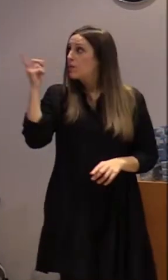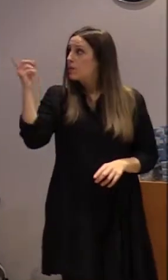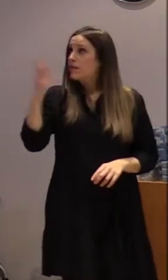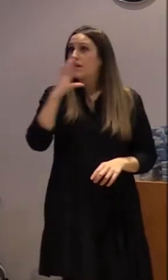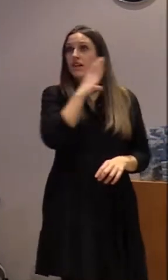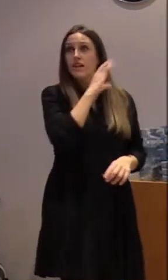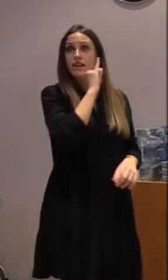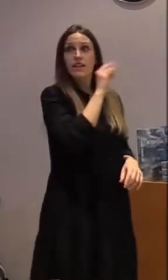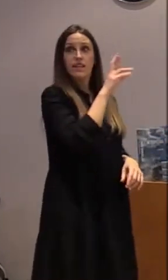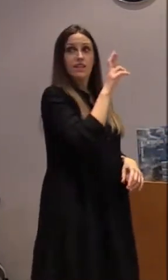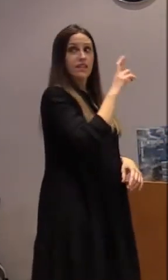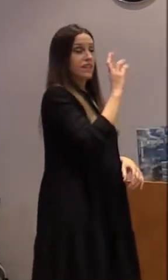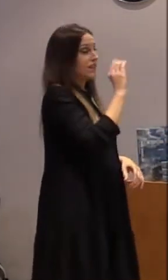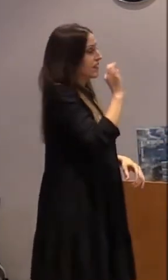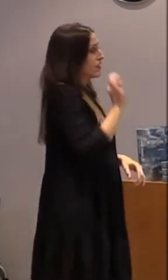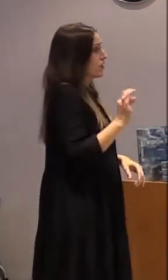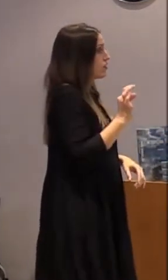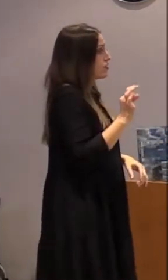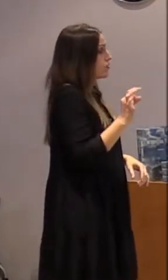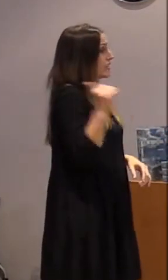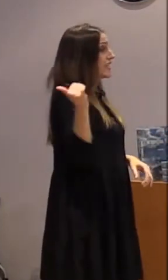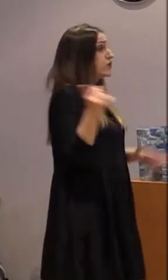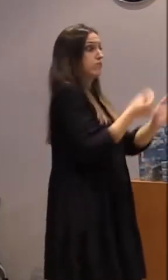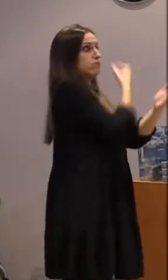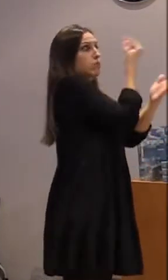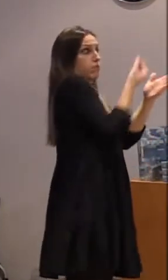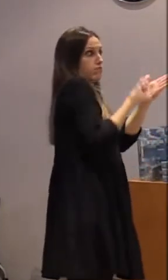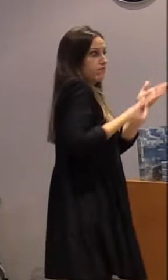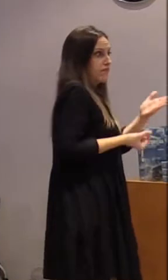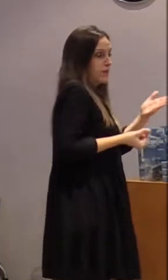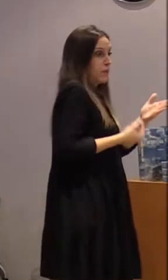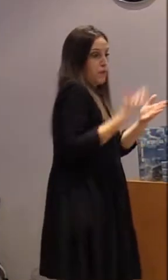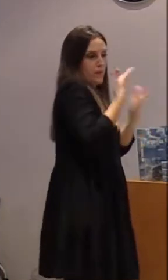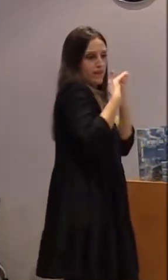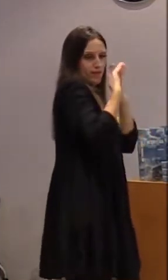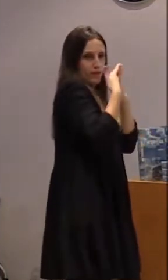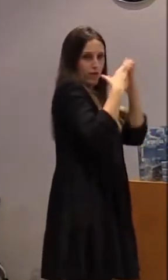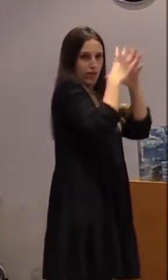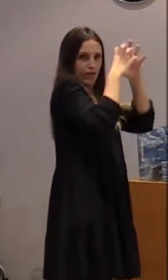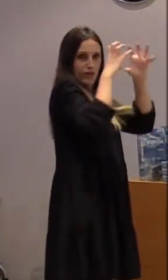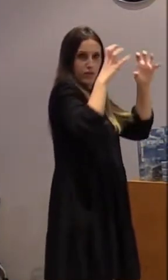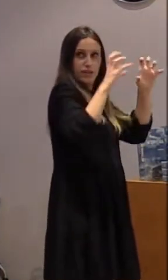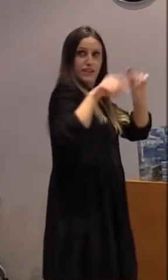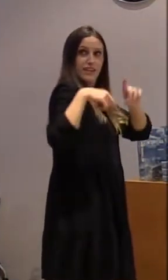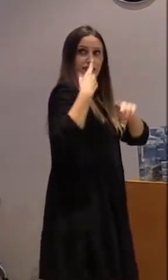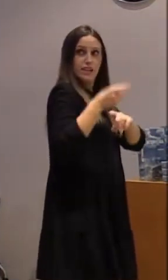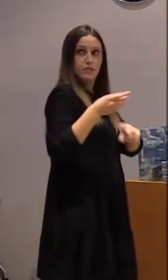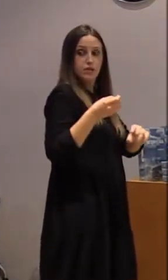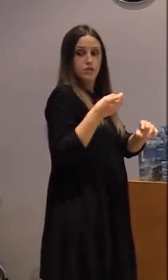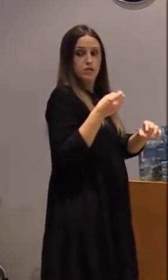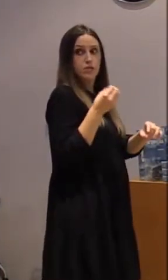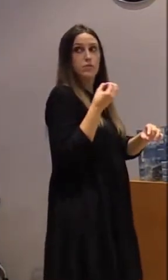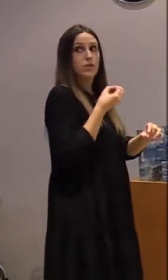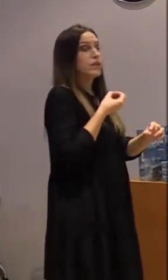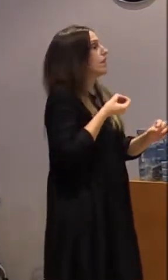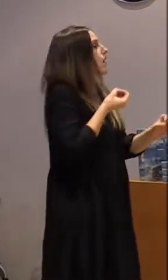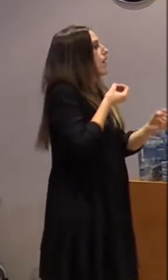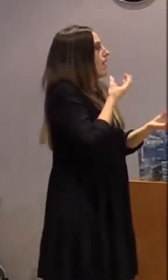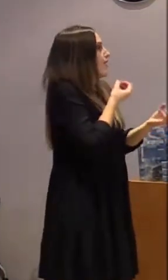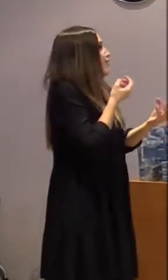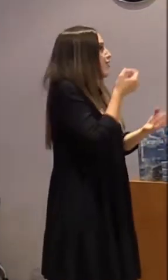cuadro de Howard. En realidad es un dibujo de sus estudios de nubes. Luego os voy a contar un poco esa interesante acción que